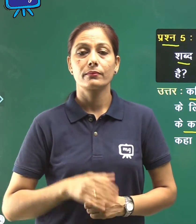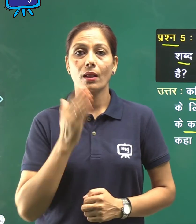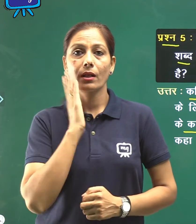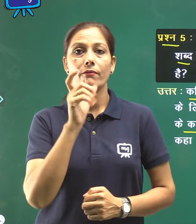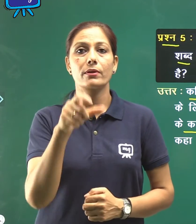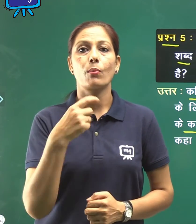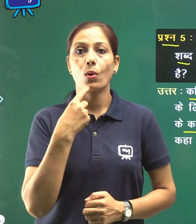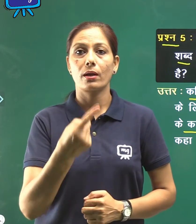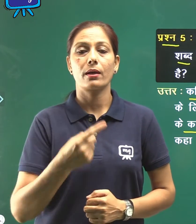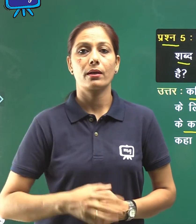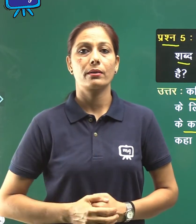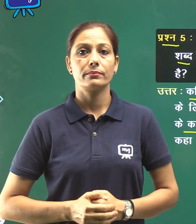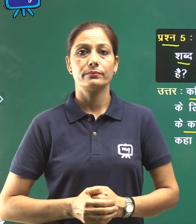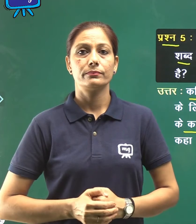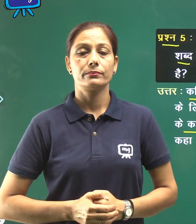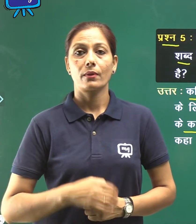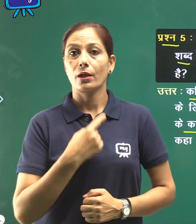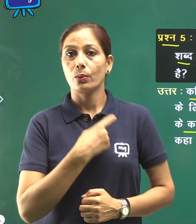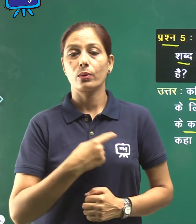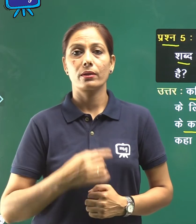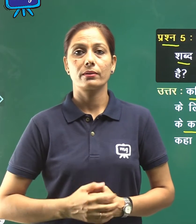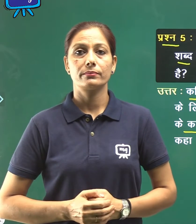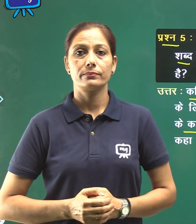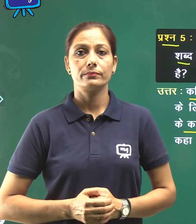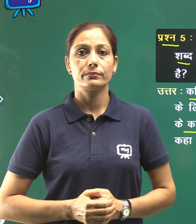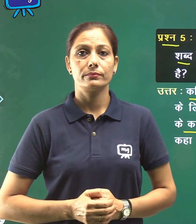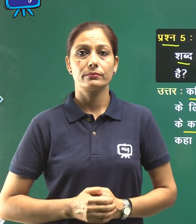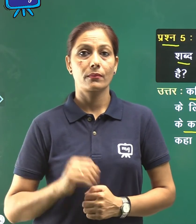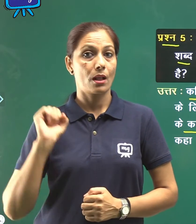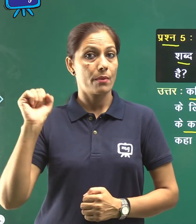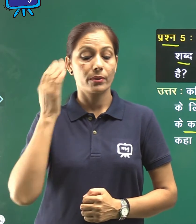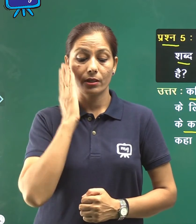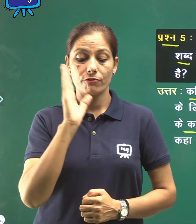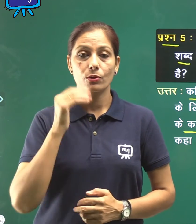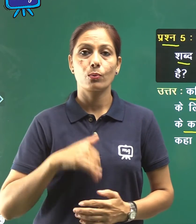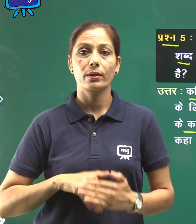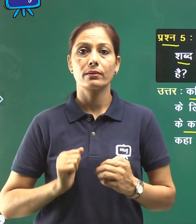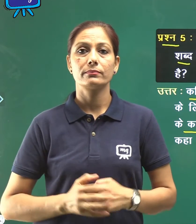कवि कहा गया है। इन्होंने अपनी कविताओं में